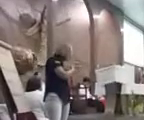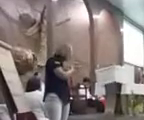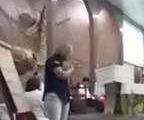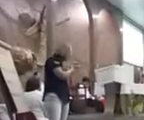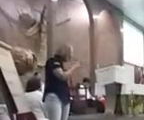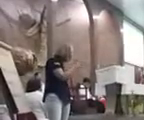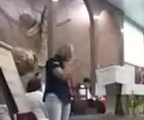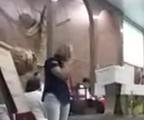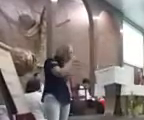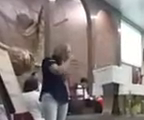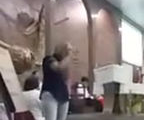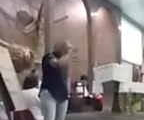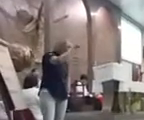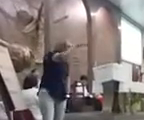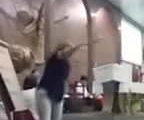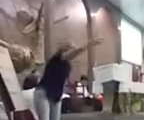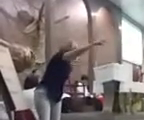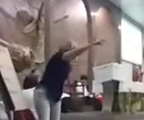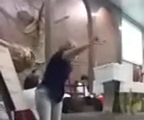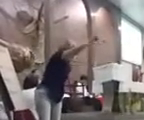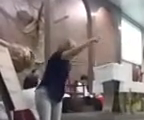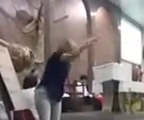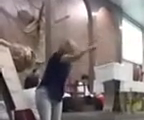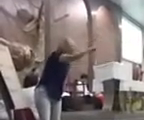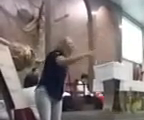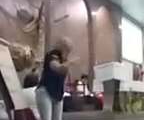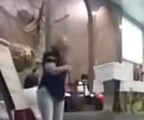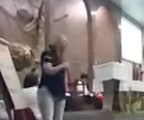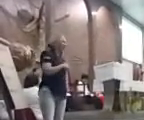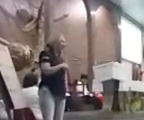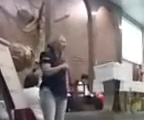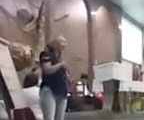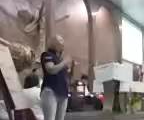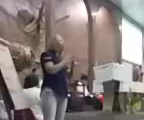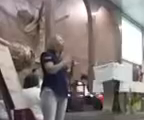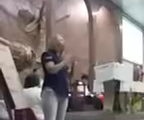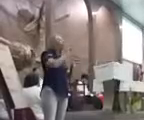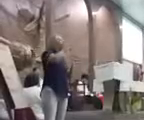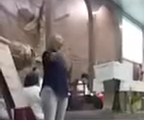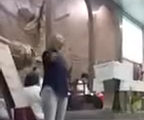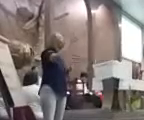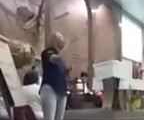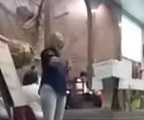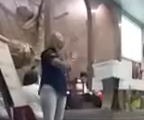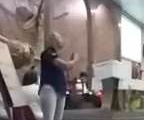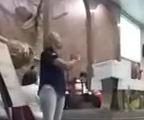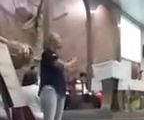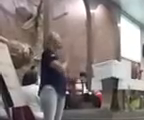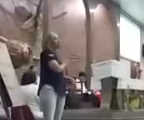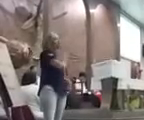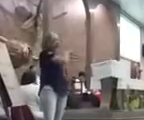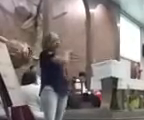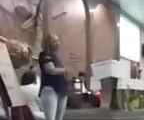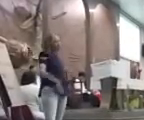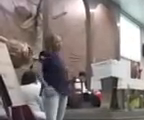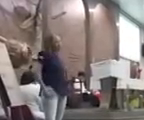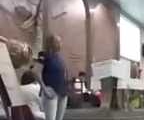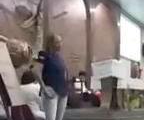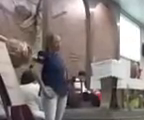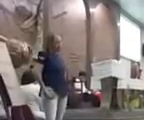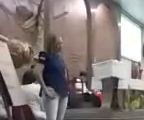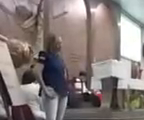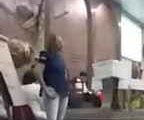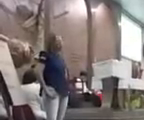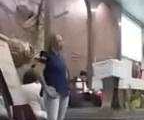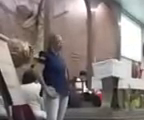E às vezes o Senhor dá, ou quase sempre, umas intuições no meu coração para fazer certas coisas,